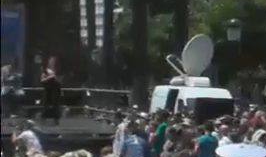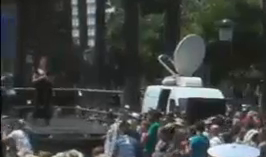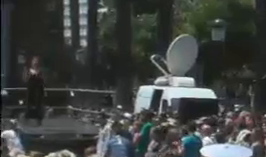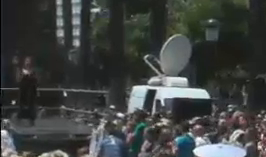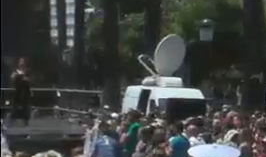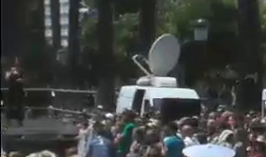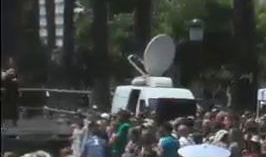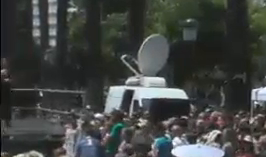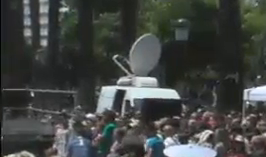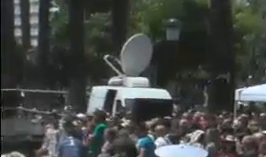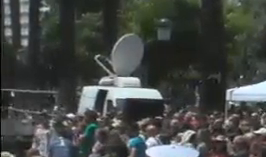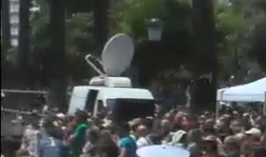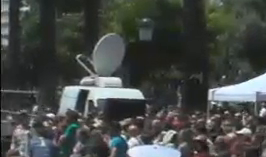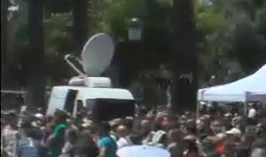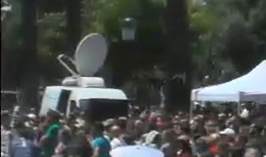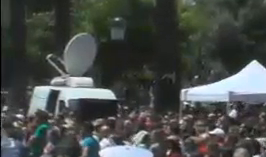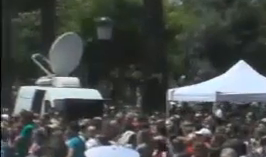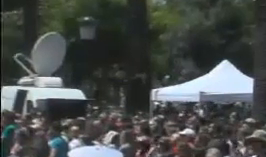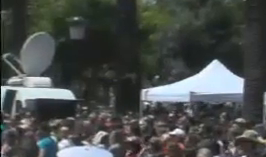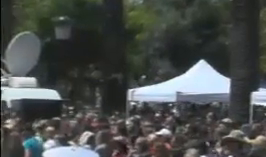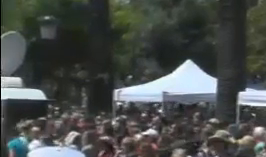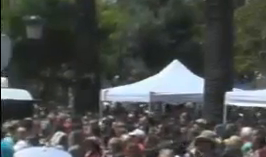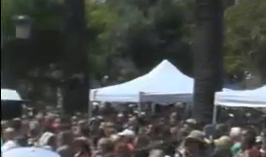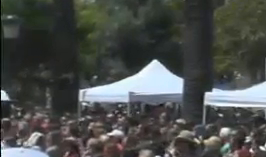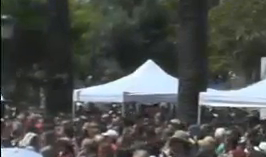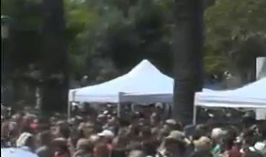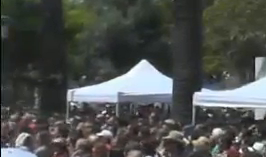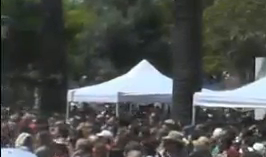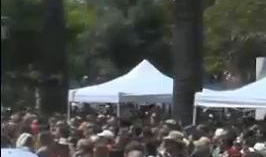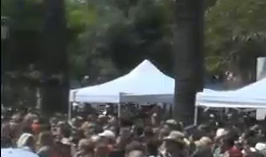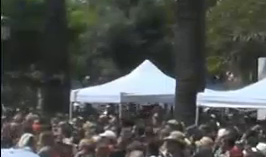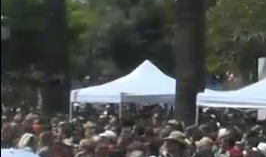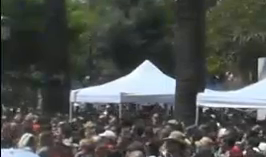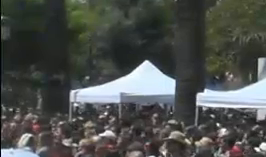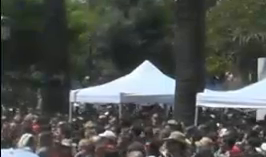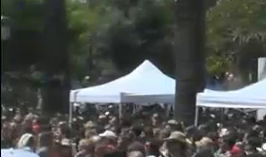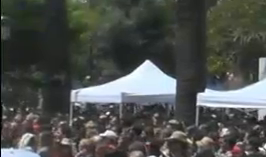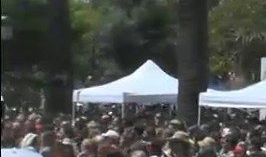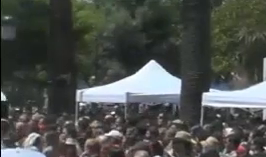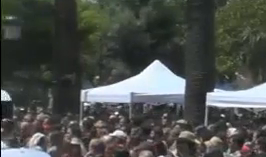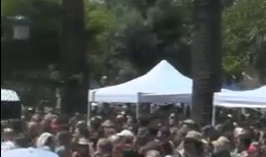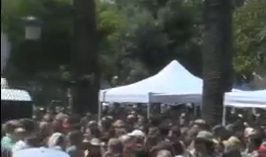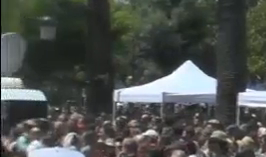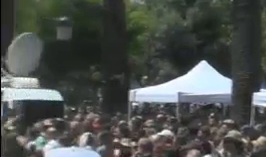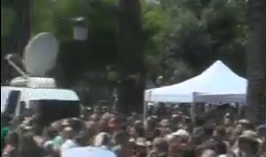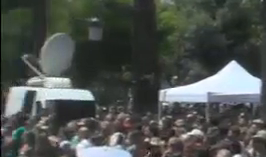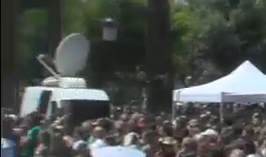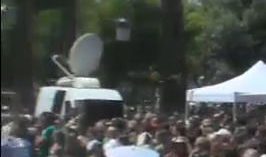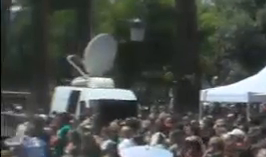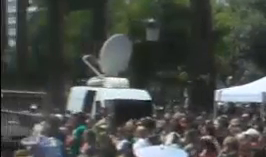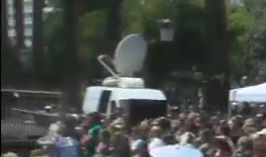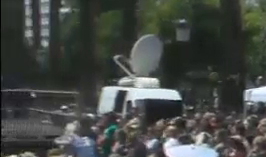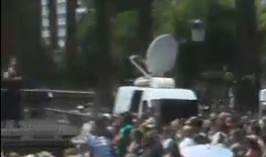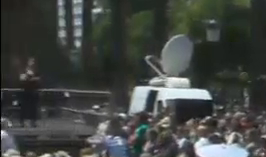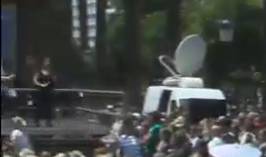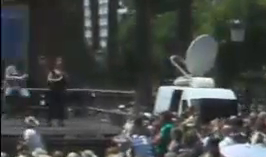Tenemos un referéndum sobre si se le sigue metiendo la tijera a la sanidad, a la educación, a la dependencia o congelando las pensiones, o por